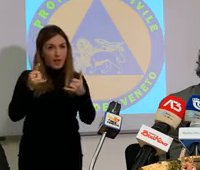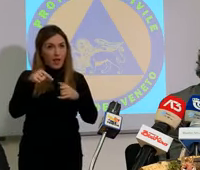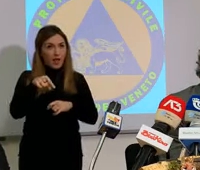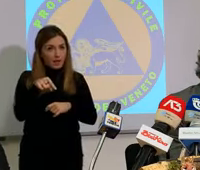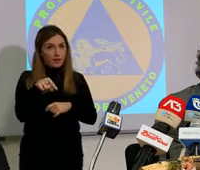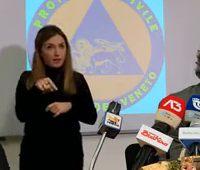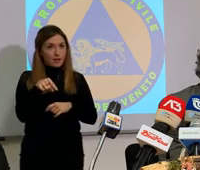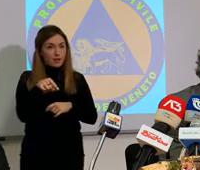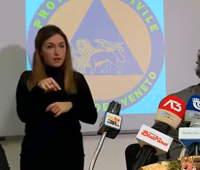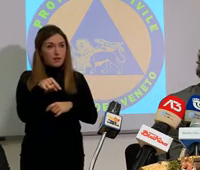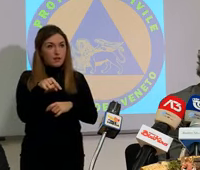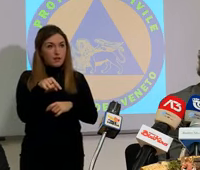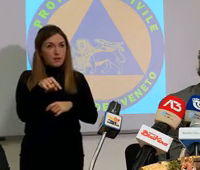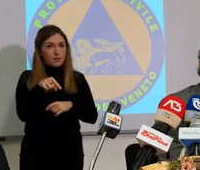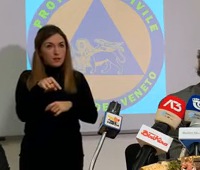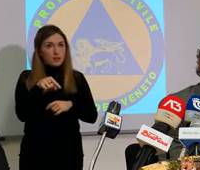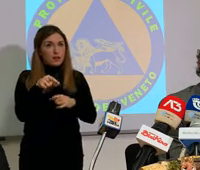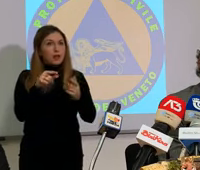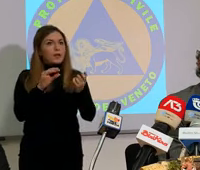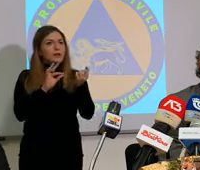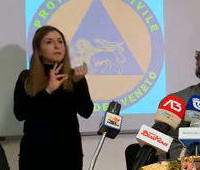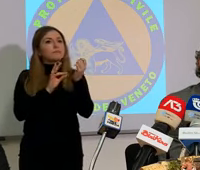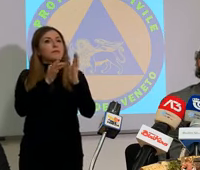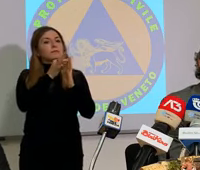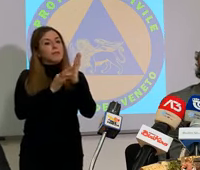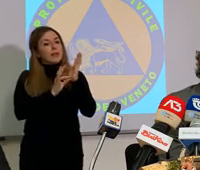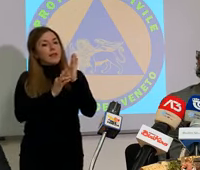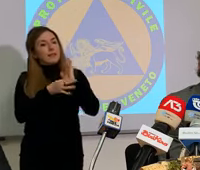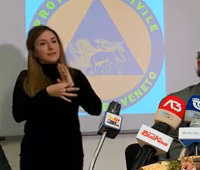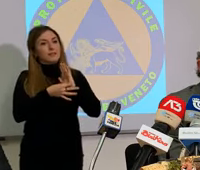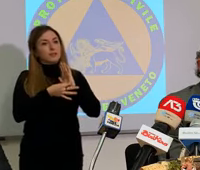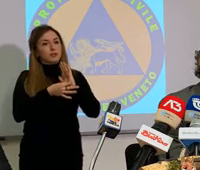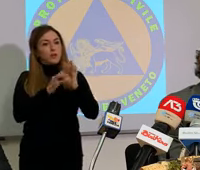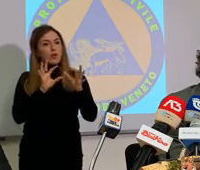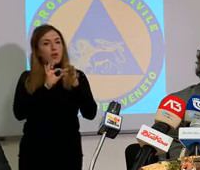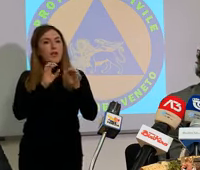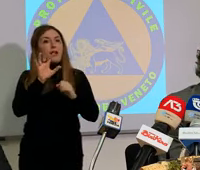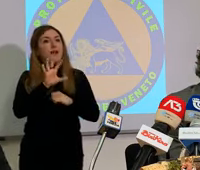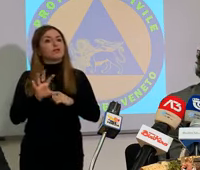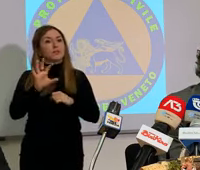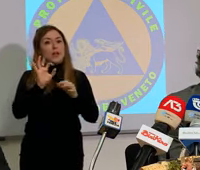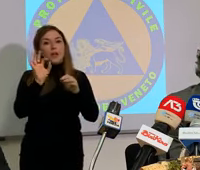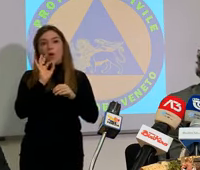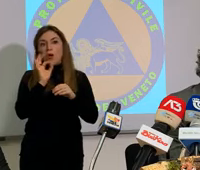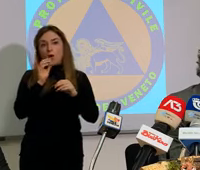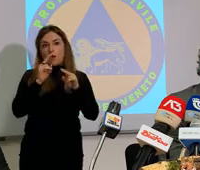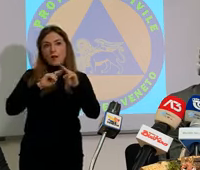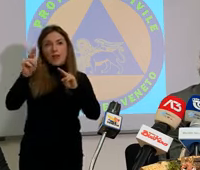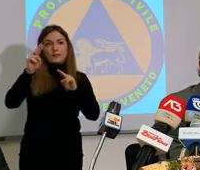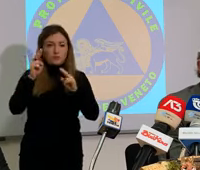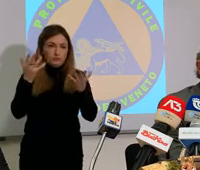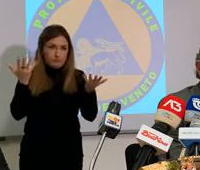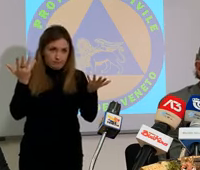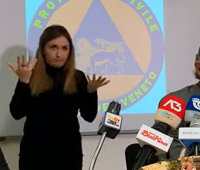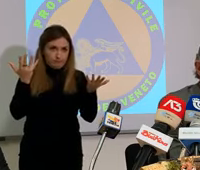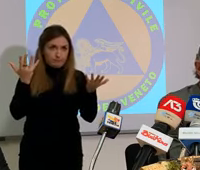possibilità di pensare a delle restrizioni diciamo regionali o nazionali è un tema reale